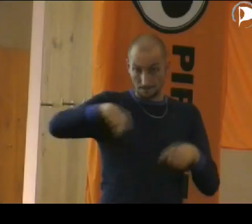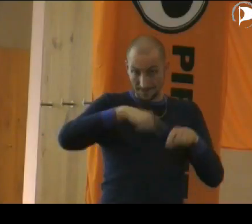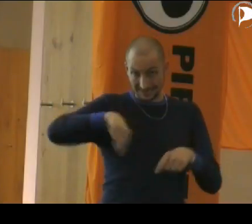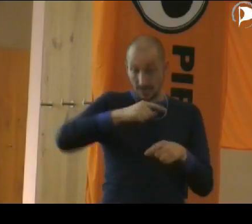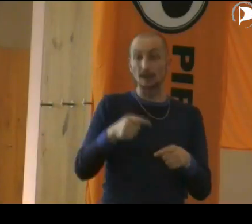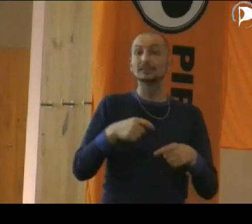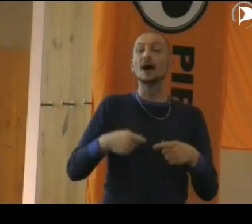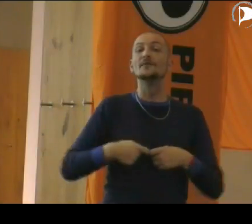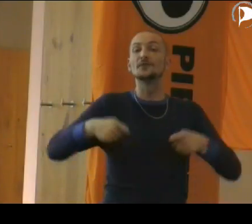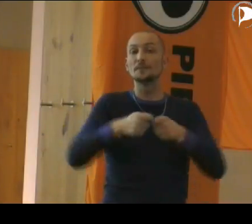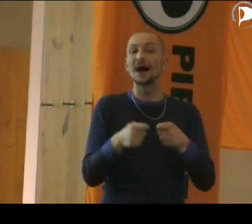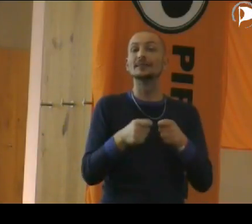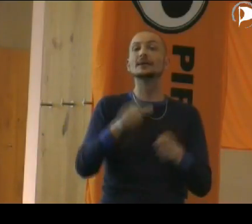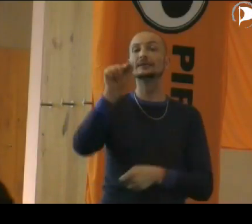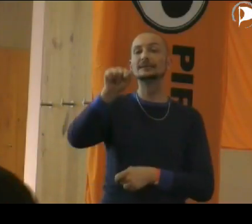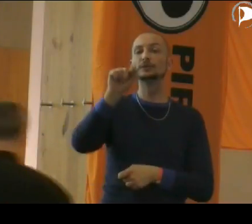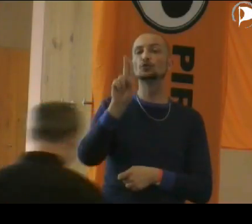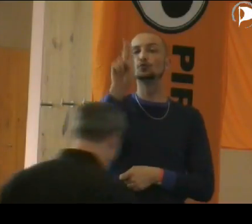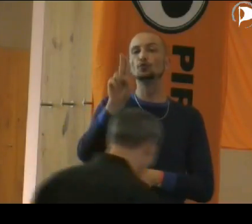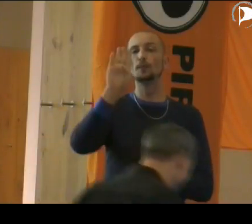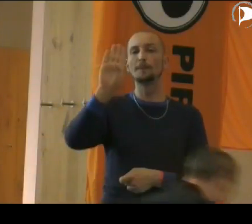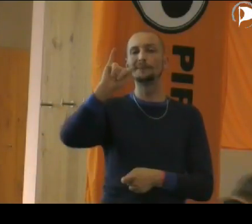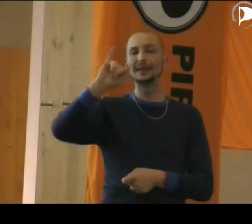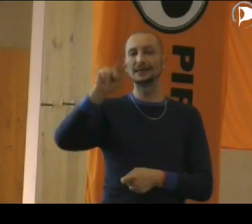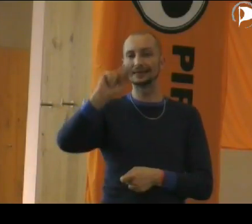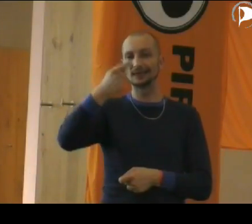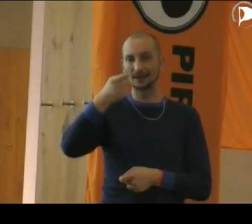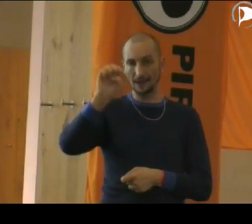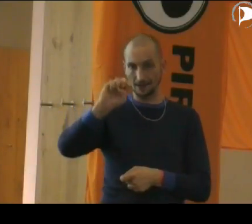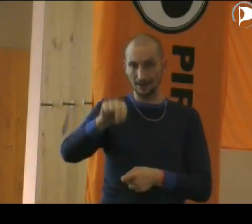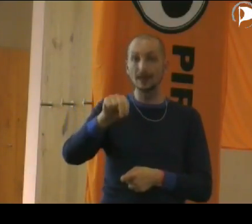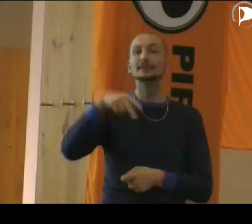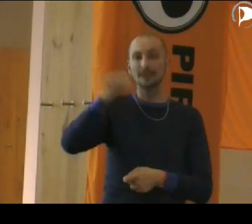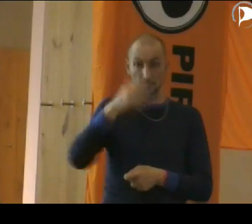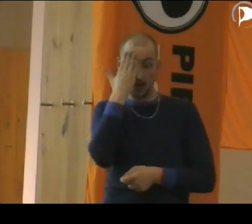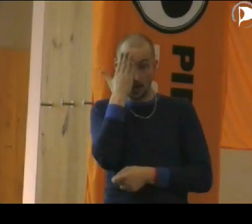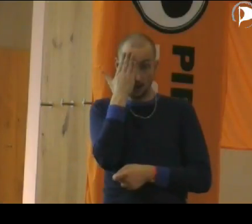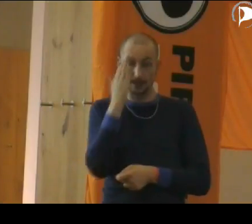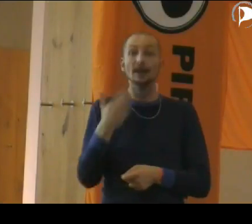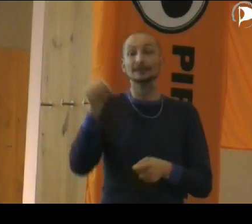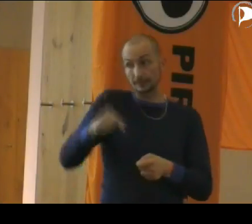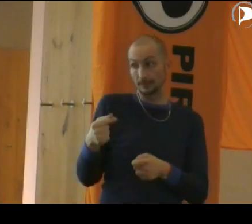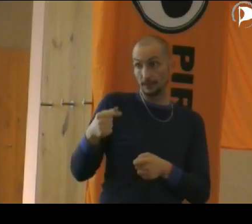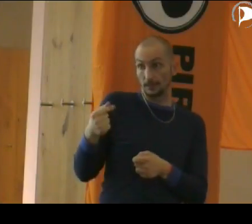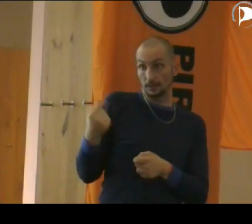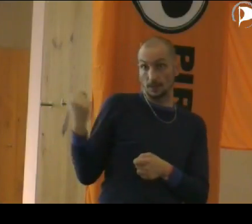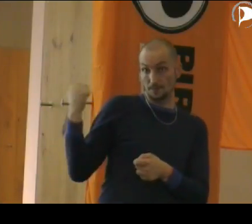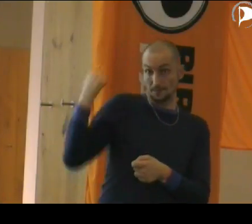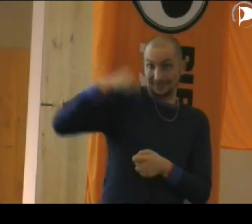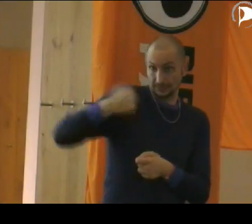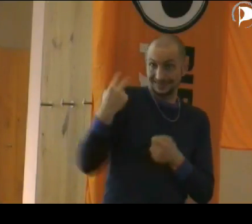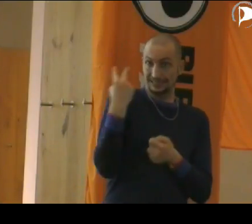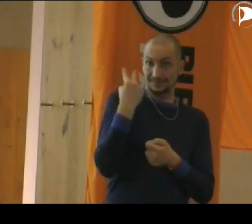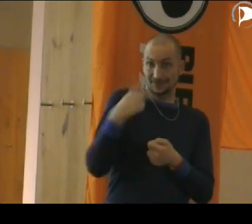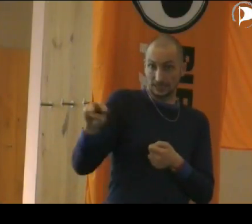doch diesmal auf die wartezeit 2009 seite beziehungs verbandsgründung